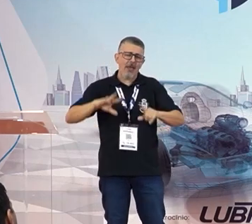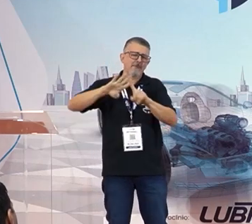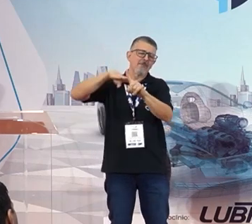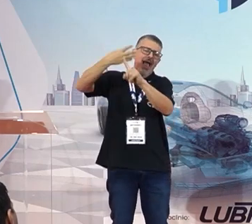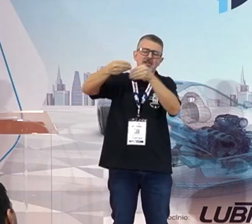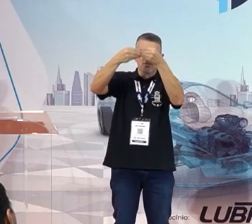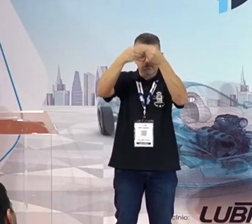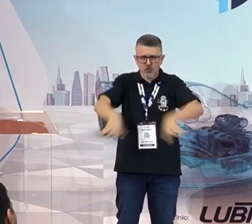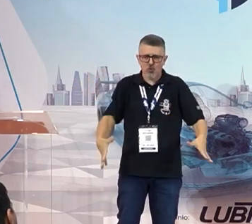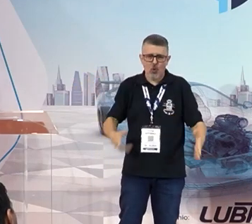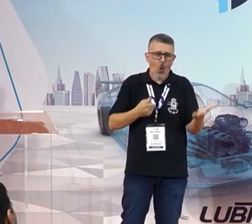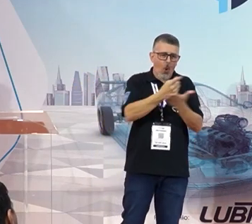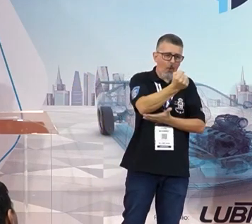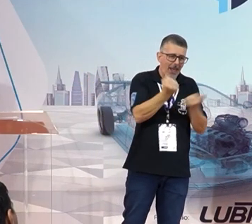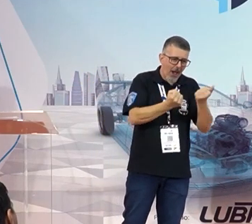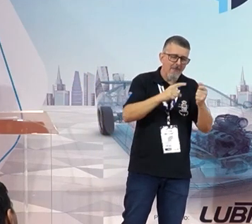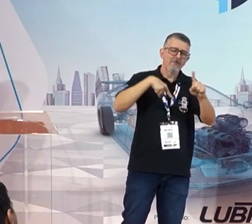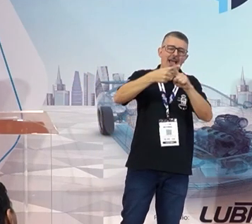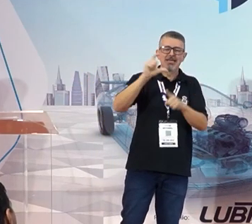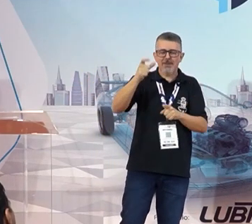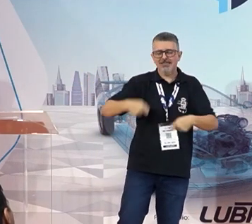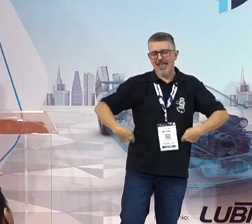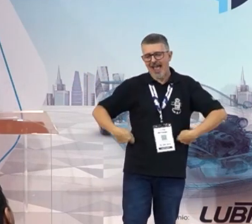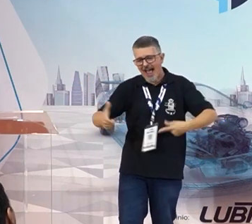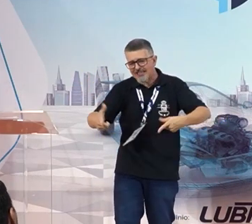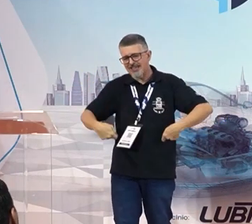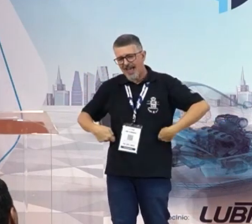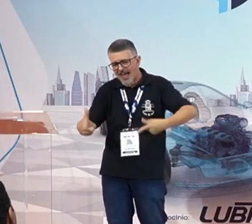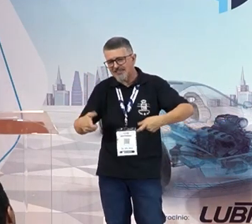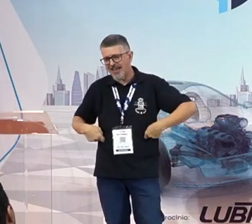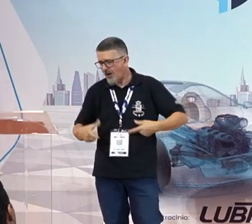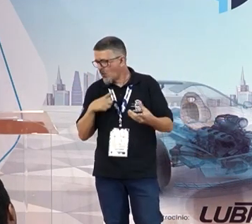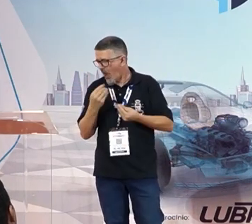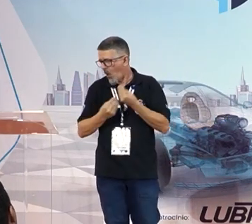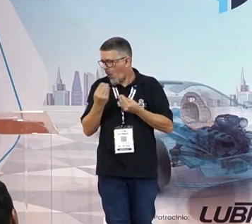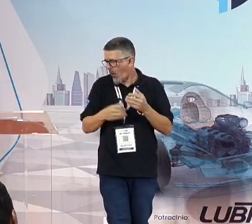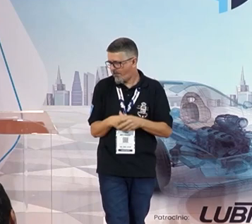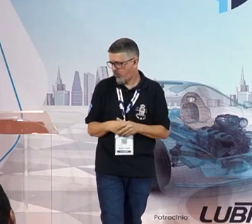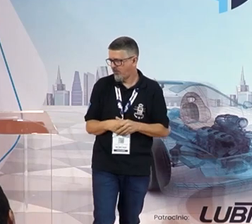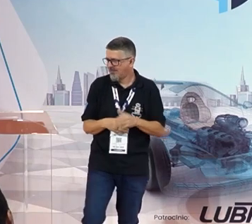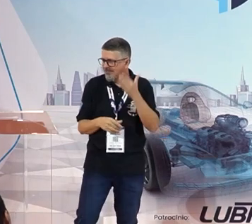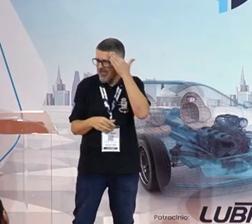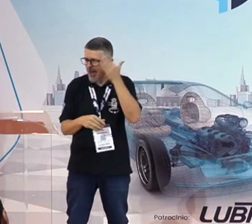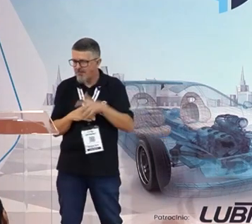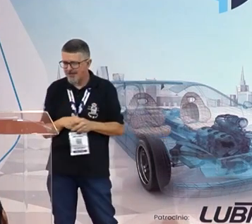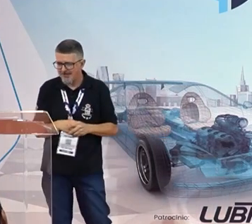vai, ele, ele vai ouvir e aí o surdo vai deixar de gastar dinheiro e sofrer.